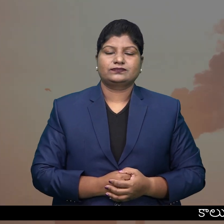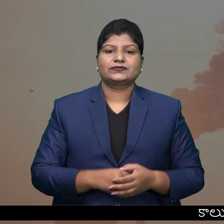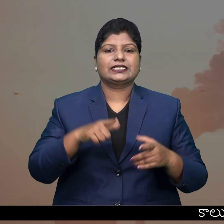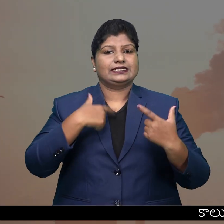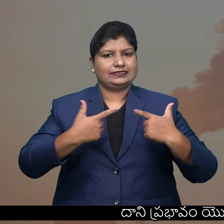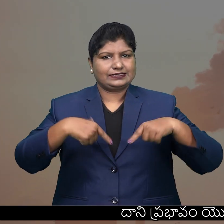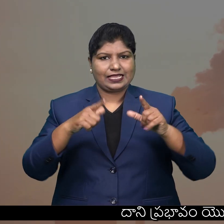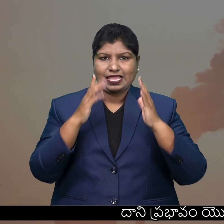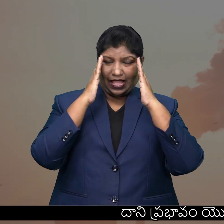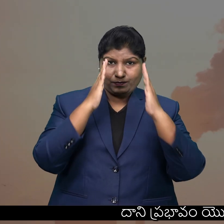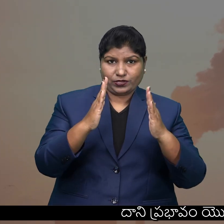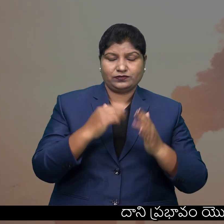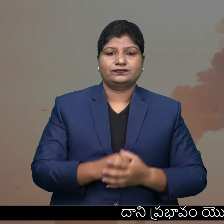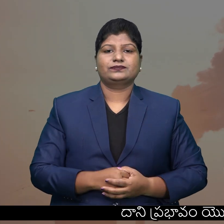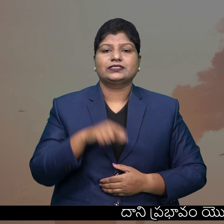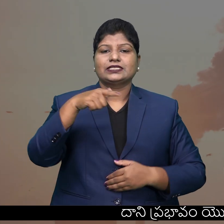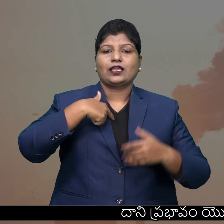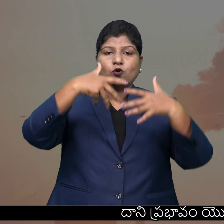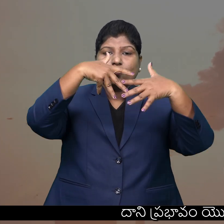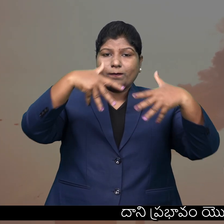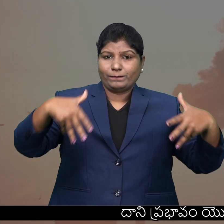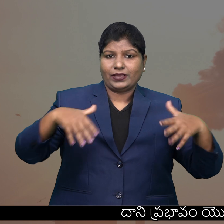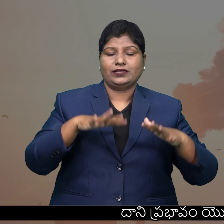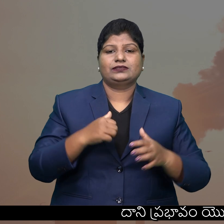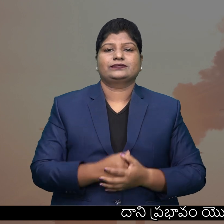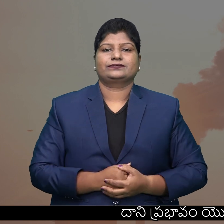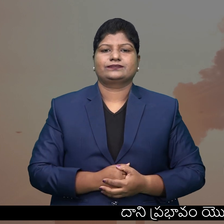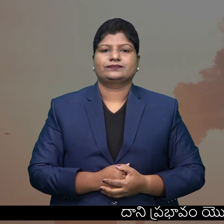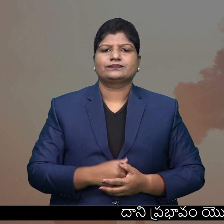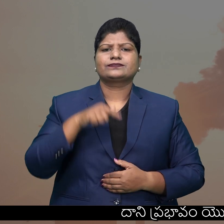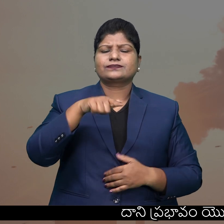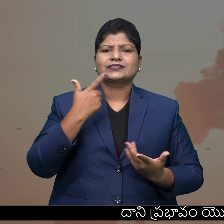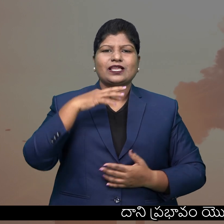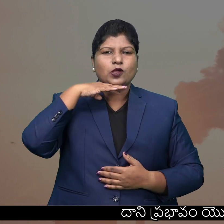కాలుష్యం మరియు దాని ప్రభావం యొక్క కాన్సెప్ట్ మ్యాప్ను చూద్దాం.